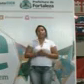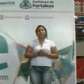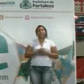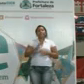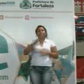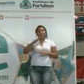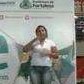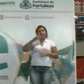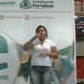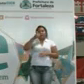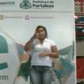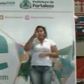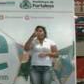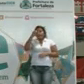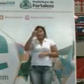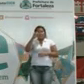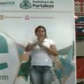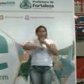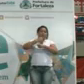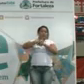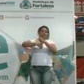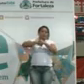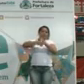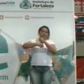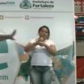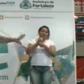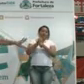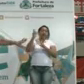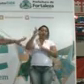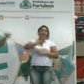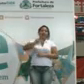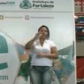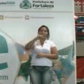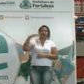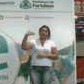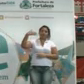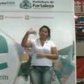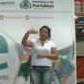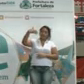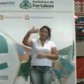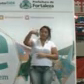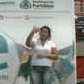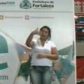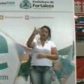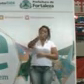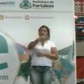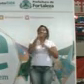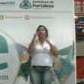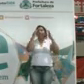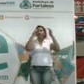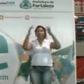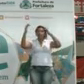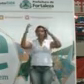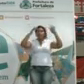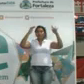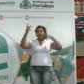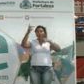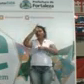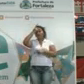este momento que vai durar 20 anos, toda essa literatura que passou vai ser refletida. E as pessoas